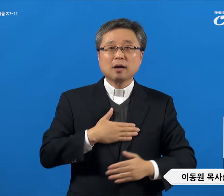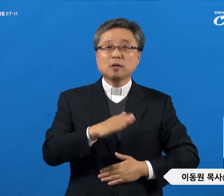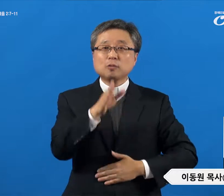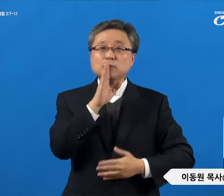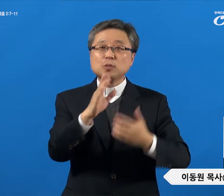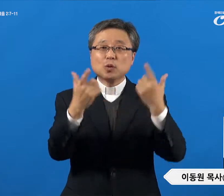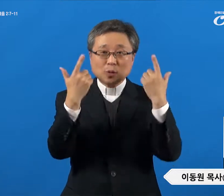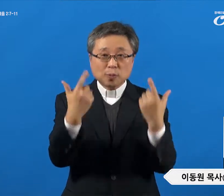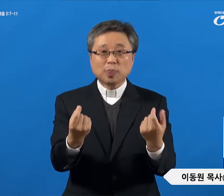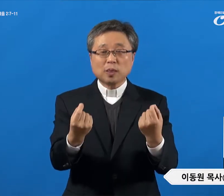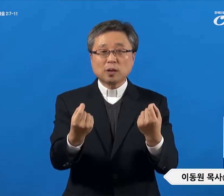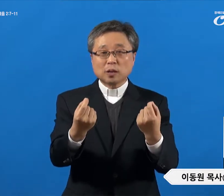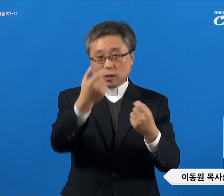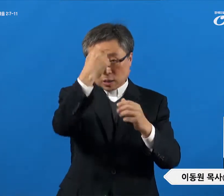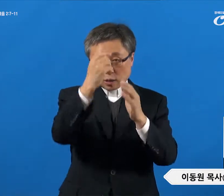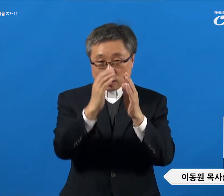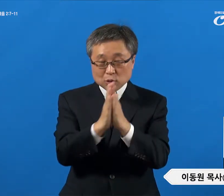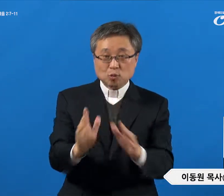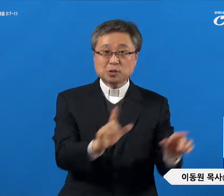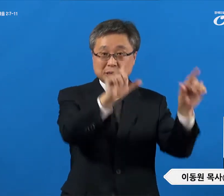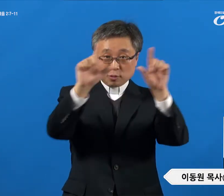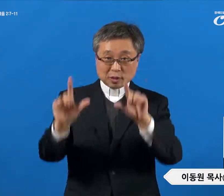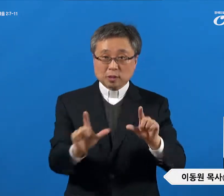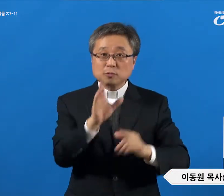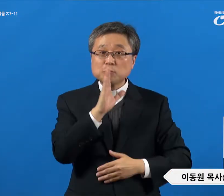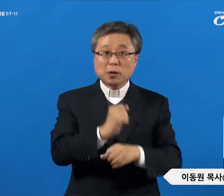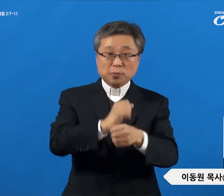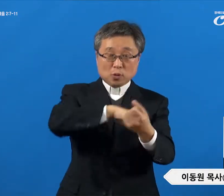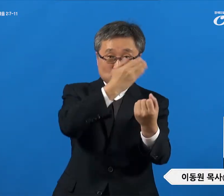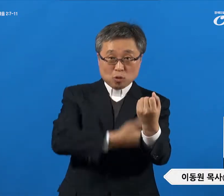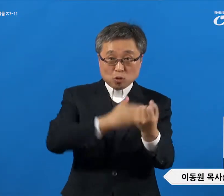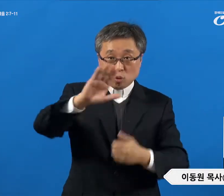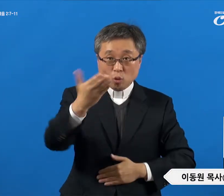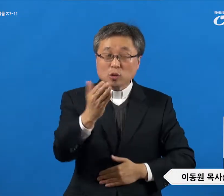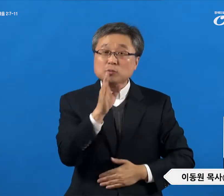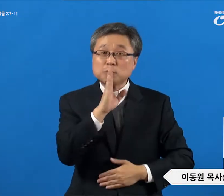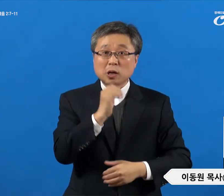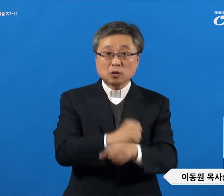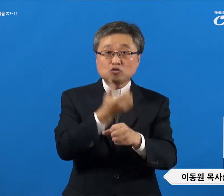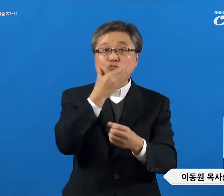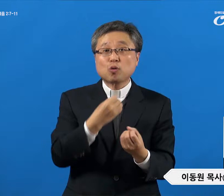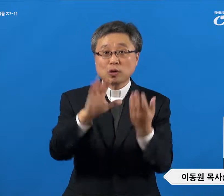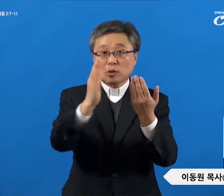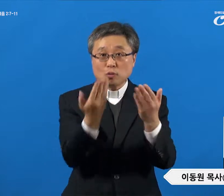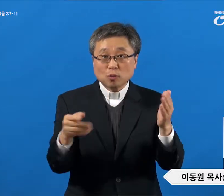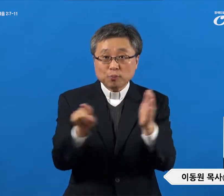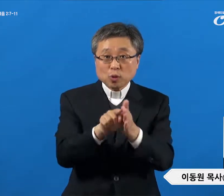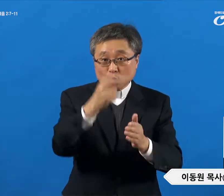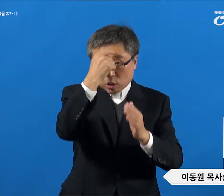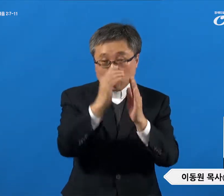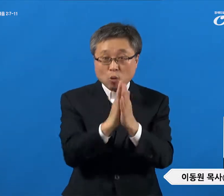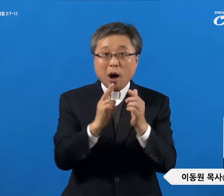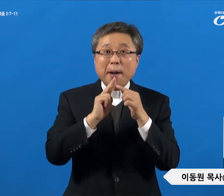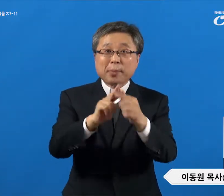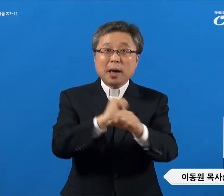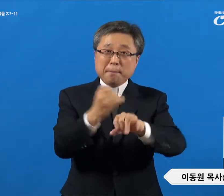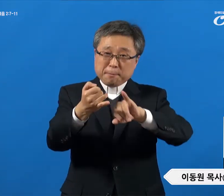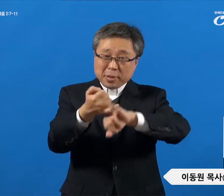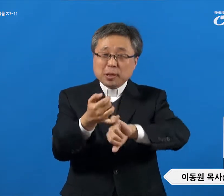그렇습니다. 기도 생활이 진정한 능력이 되고 기도 생활이 진정한 축복이 되려면 우리가 기도와 함께 반드시 배워야 할